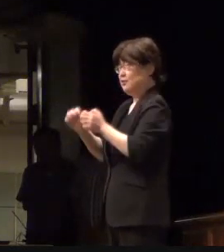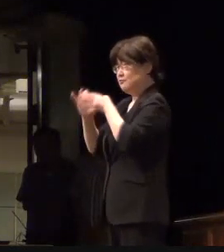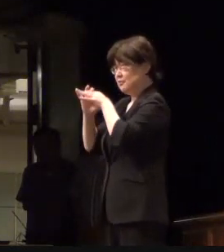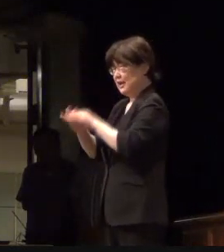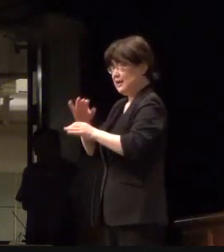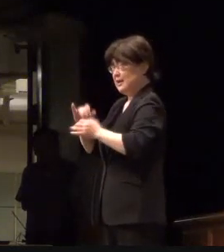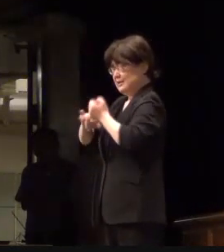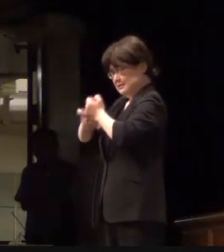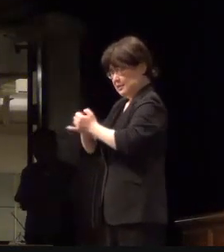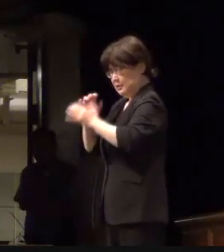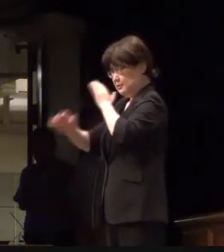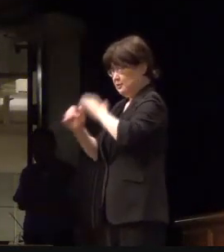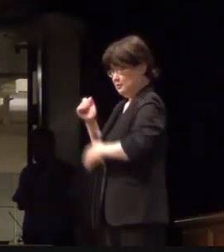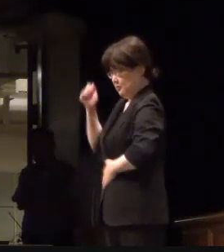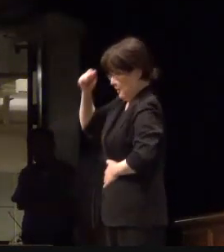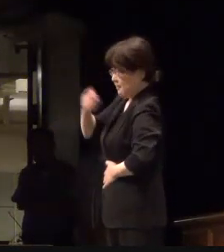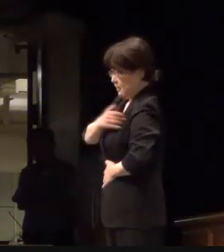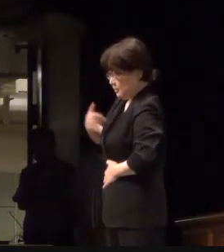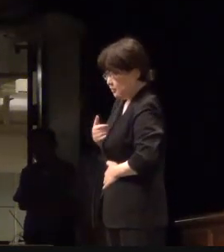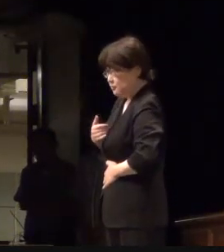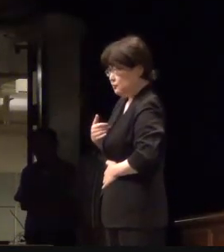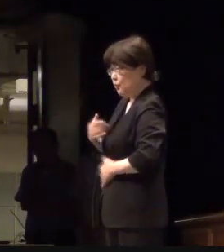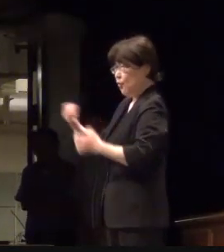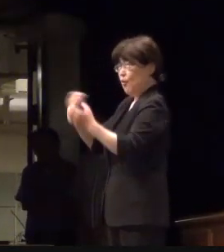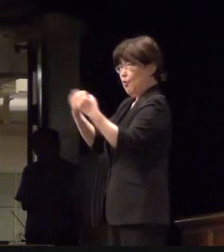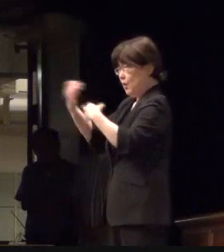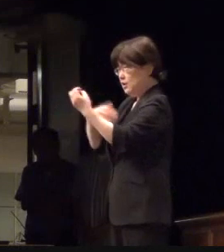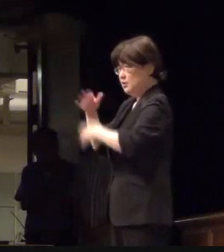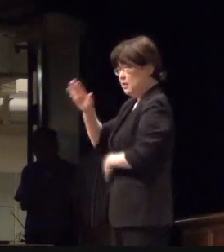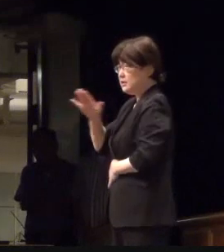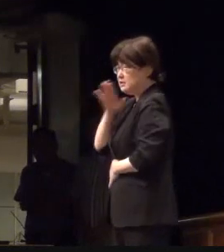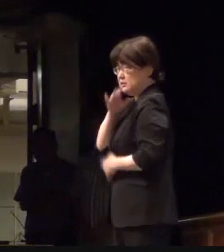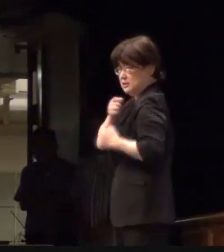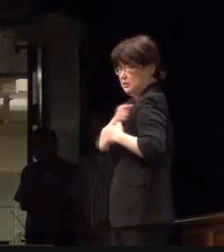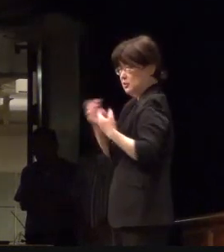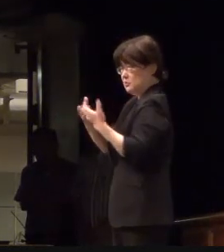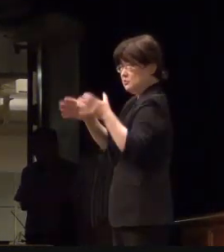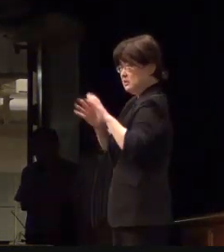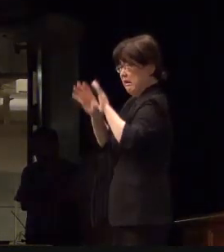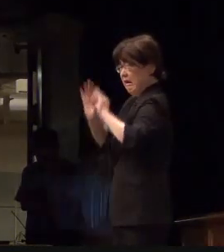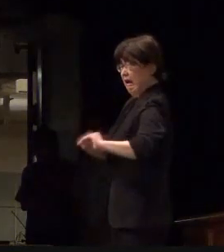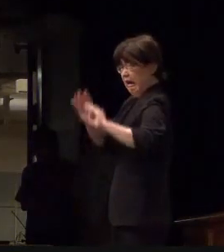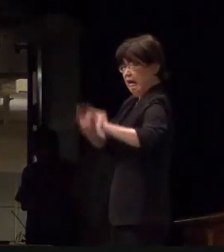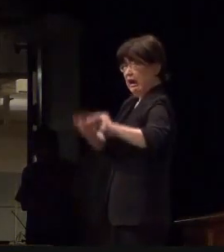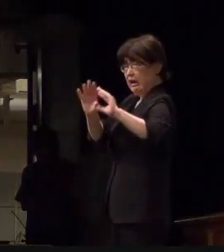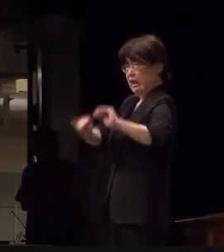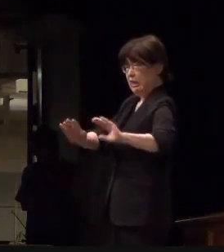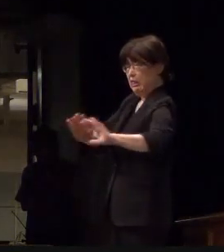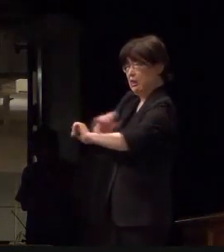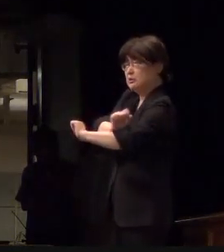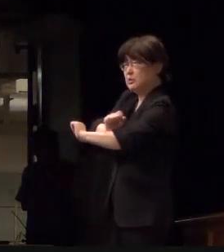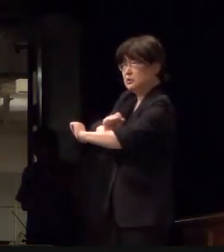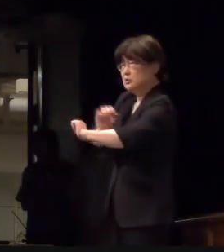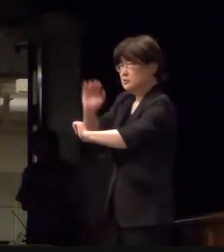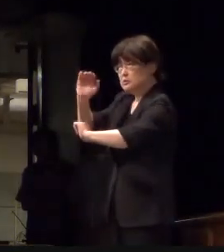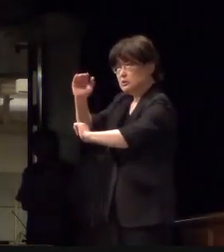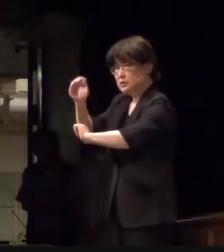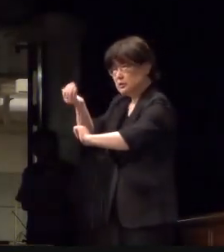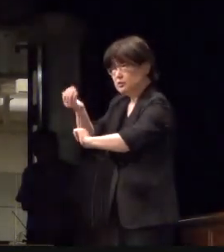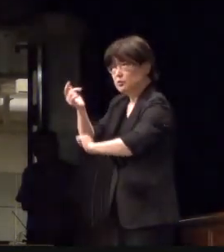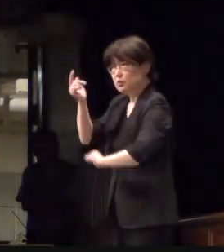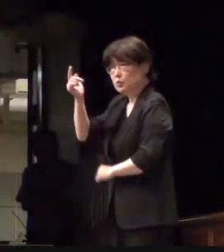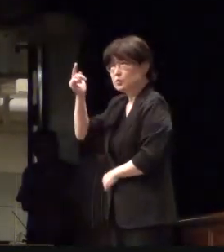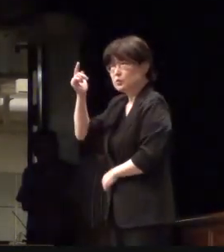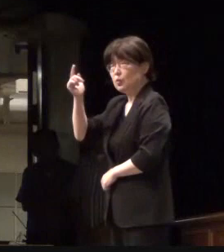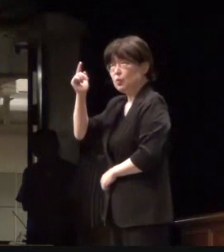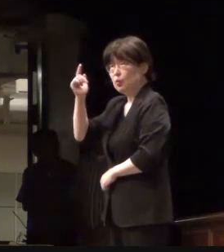戦争は勝てると言われました。実際の軍隊は完全滅されて亡くなっちゃってる時には、今度は転戦